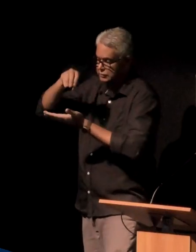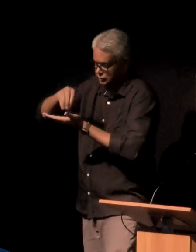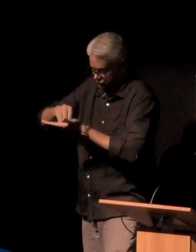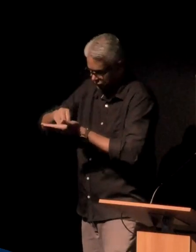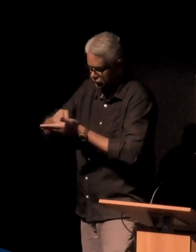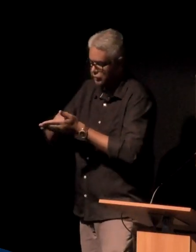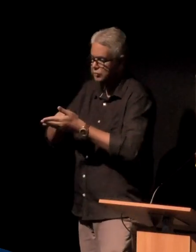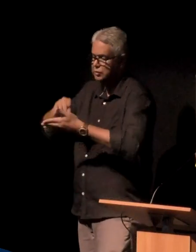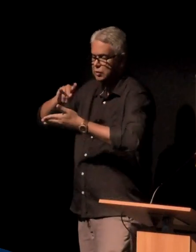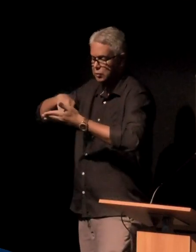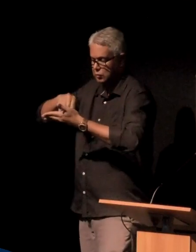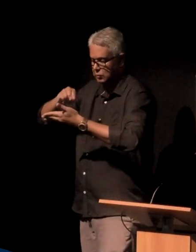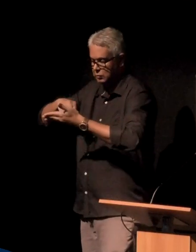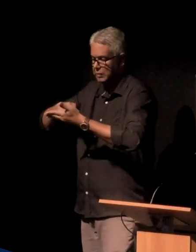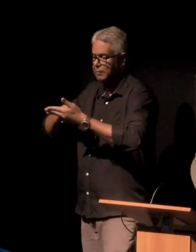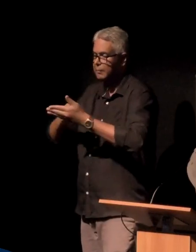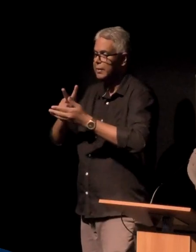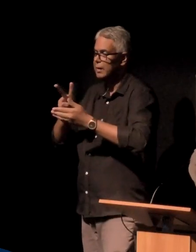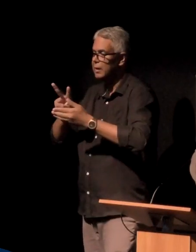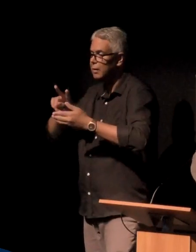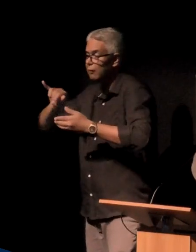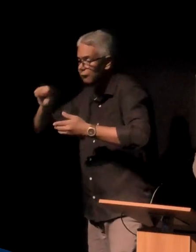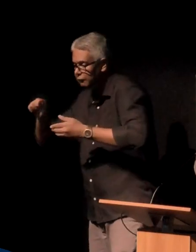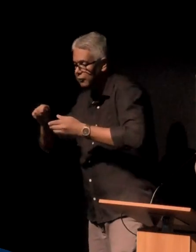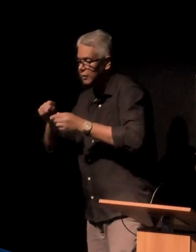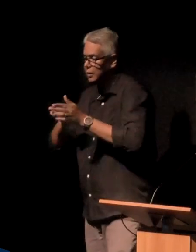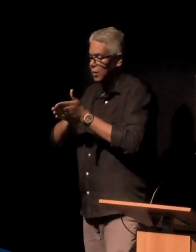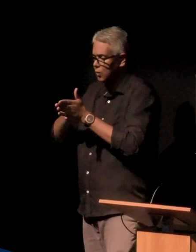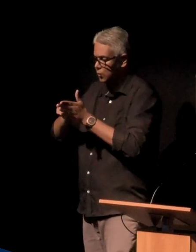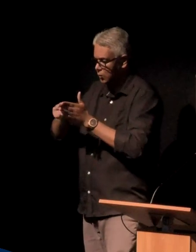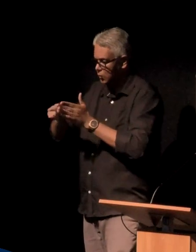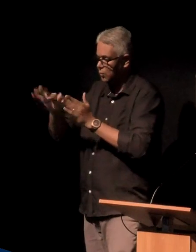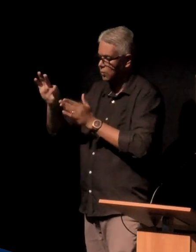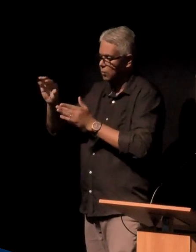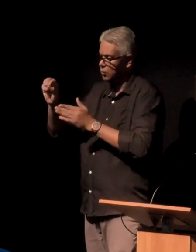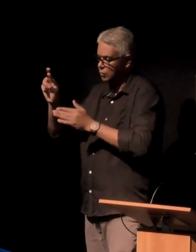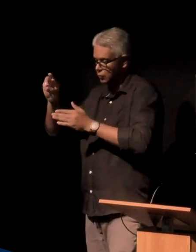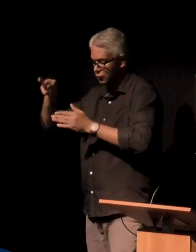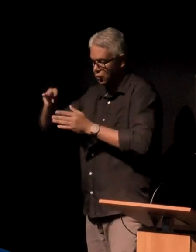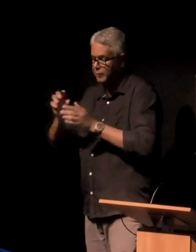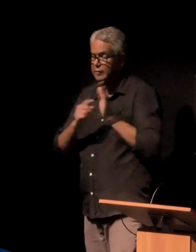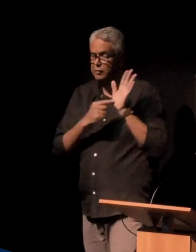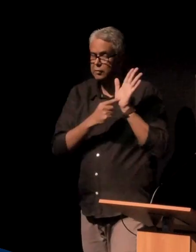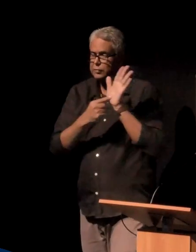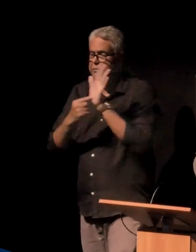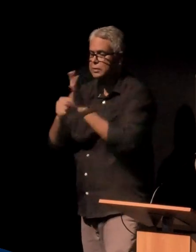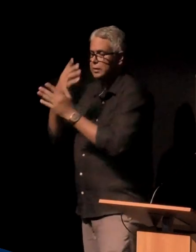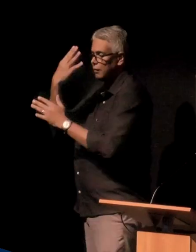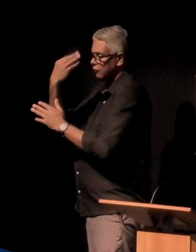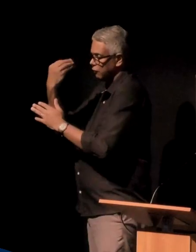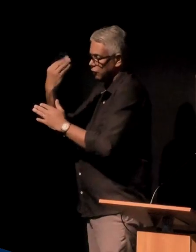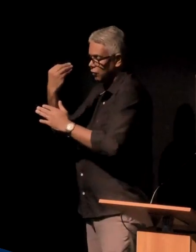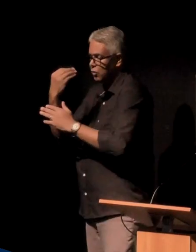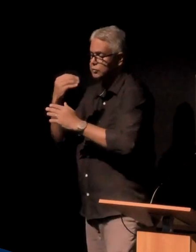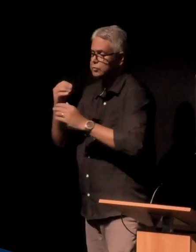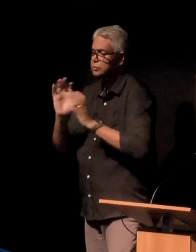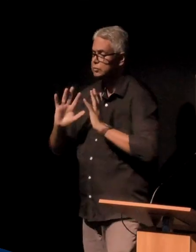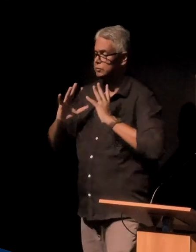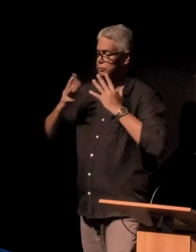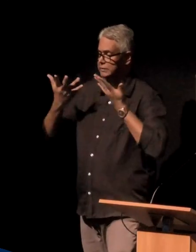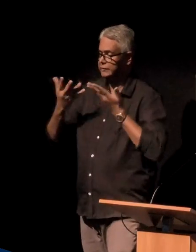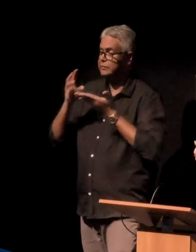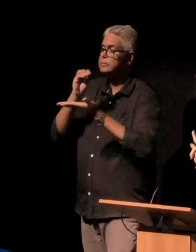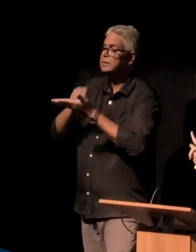e eles vão eu trouxe fotos dos eventos não sei se dá para ver esqueci que eu tinha trazido ali e tá faltando